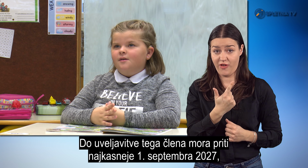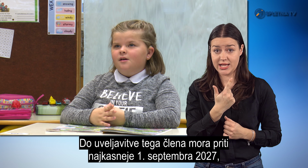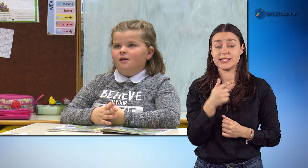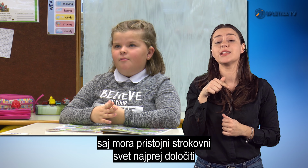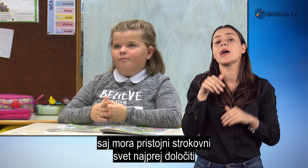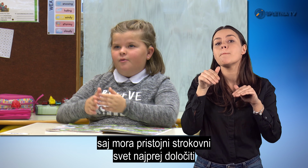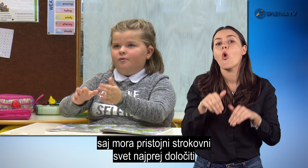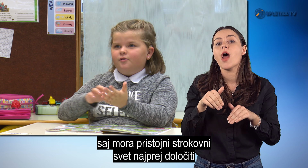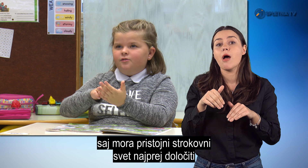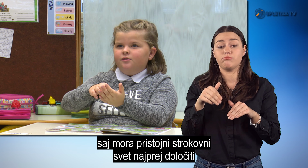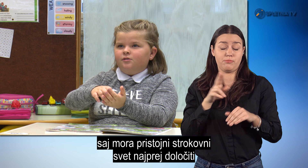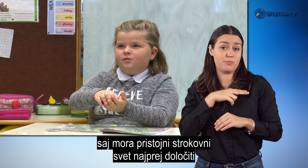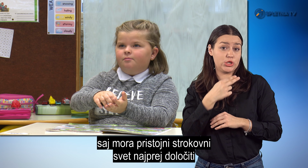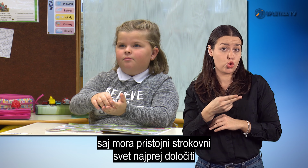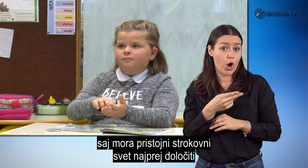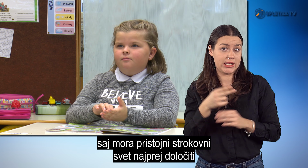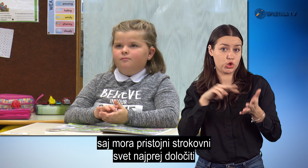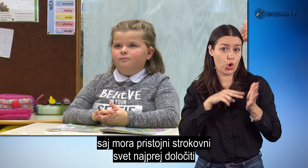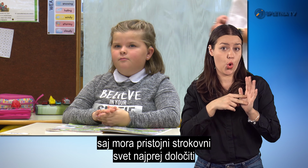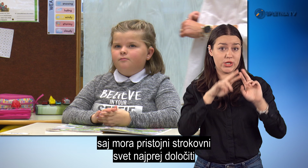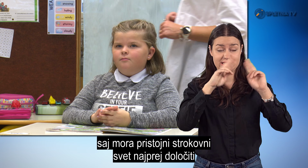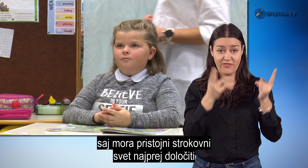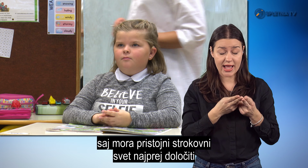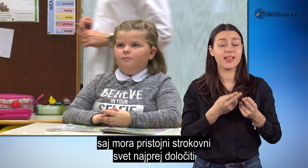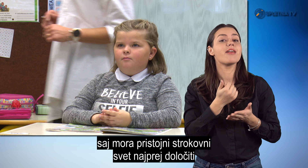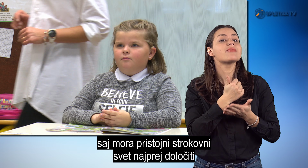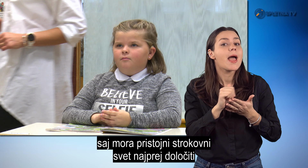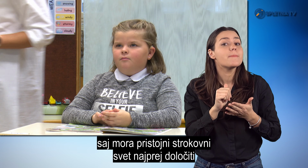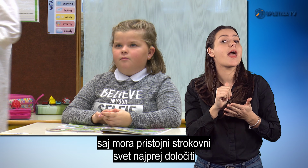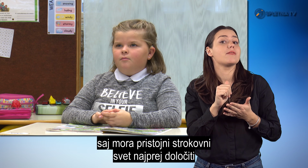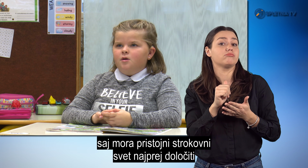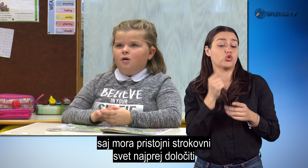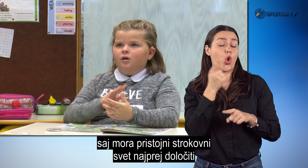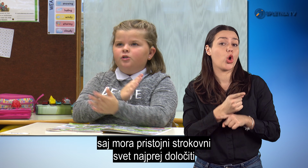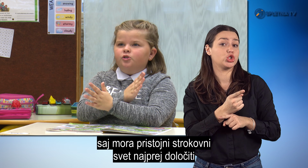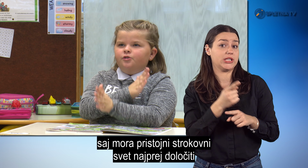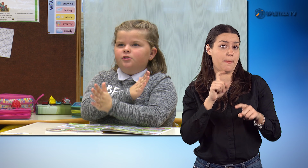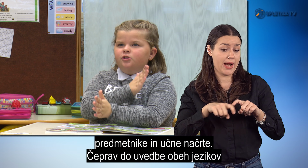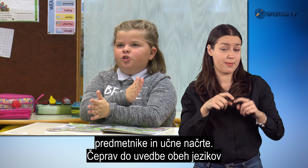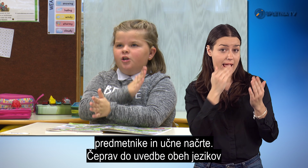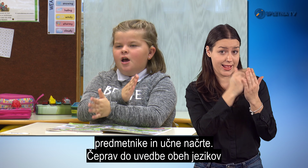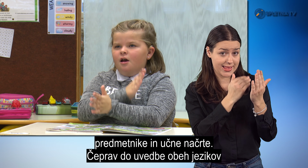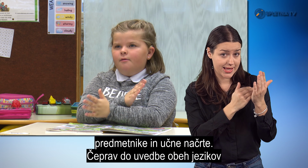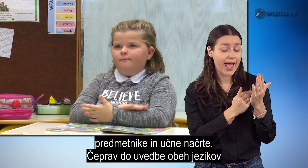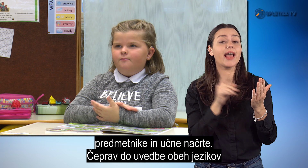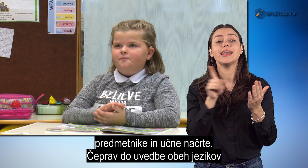pristojni strokovni svet najprej določiti predmetnike in učne načrte.